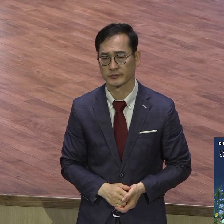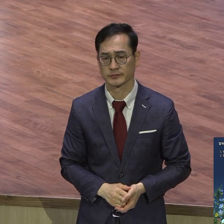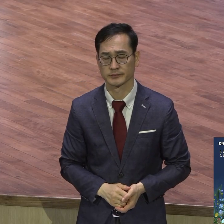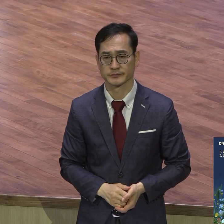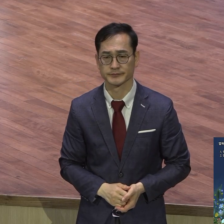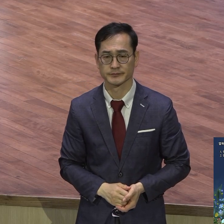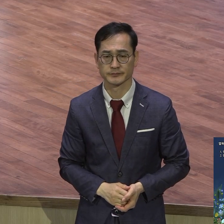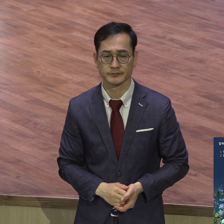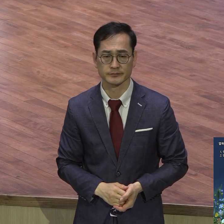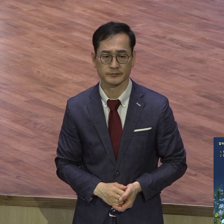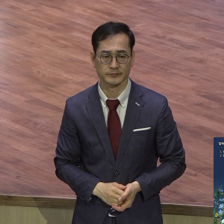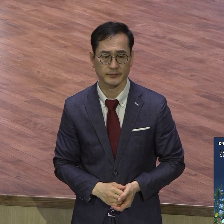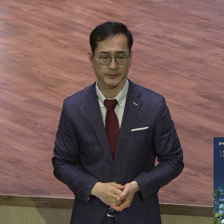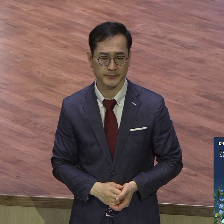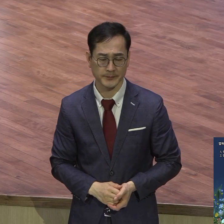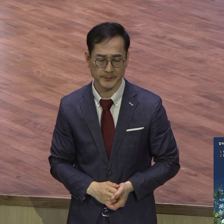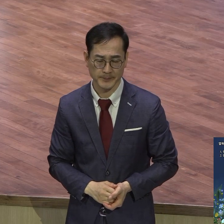없다고 해요.